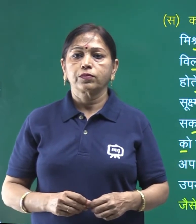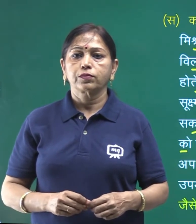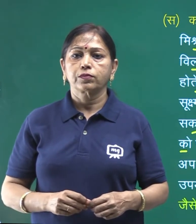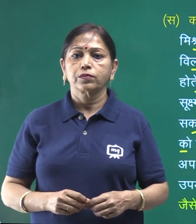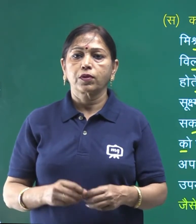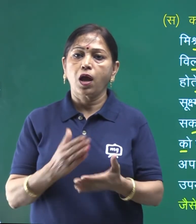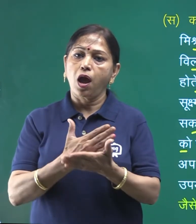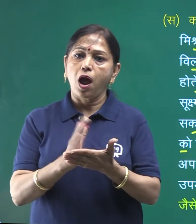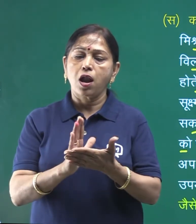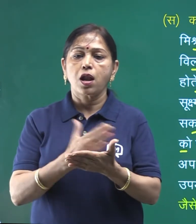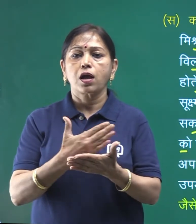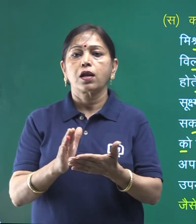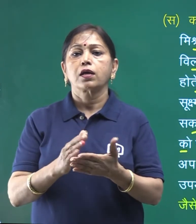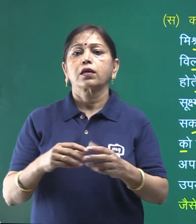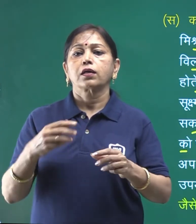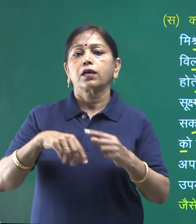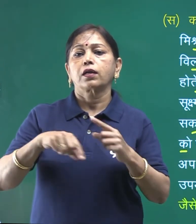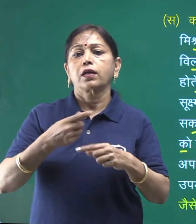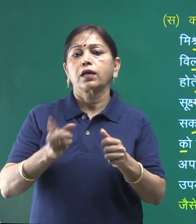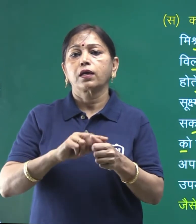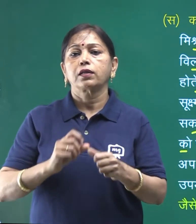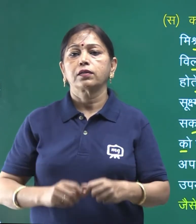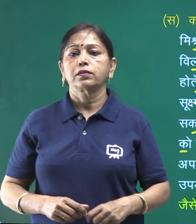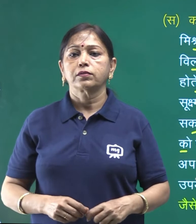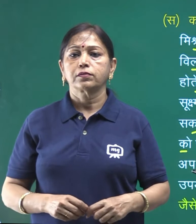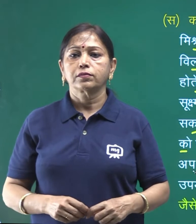पृथक करने के लिए